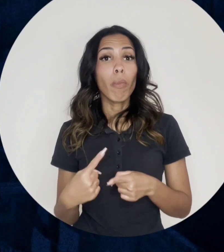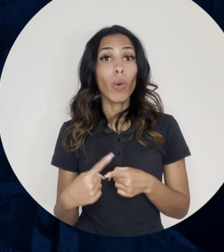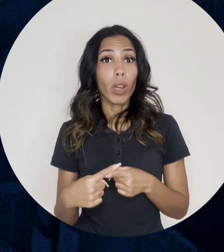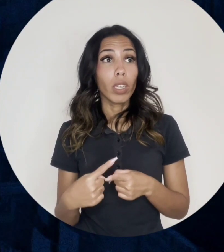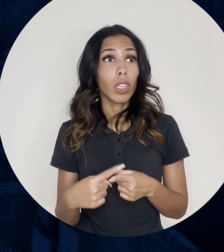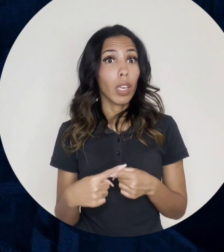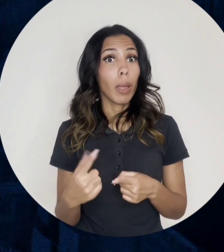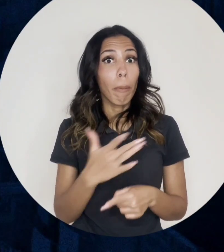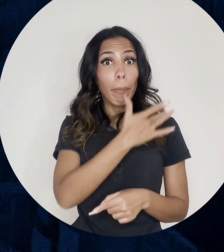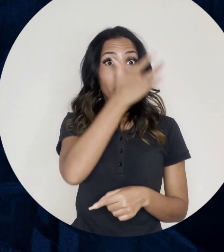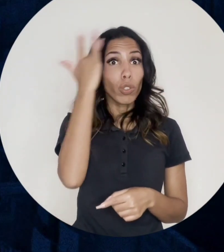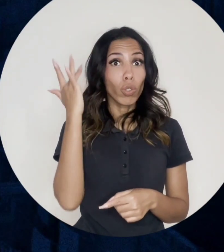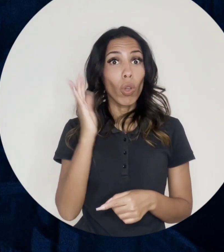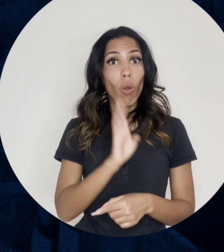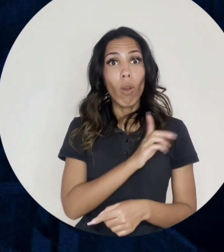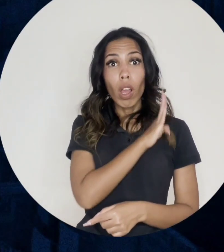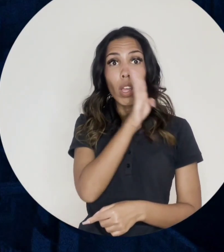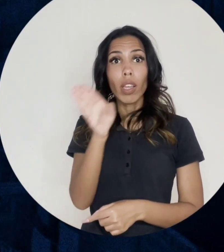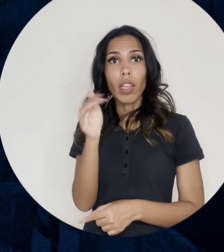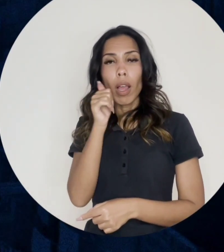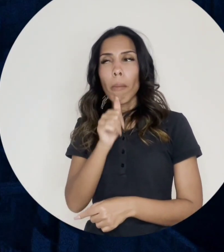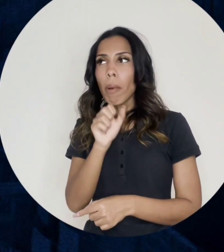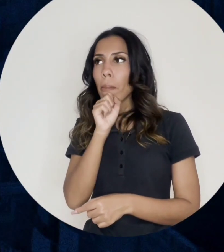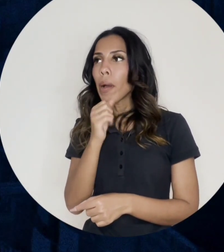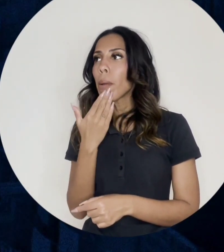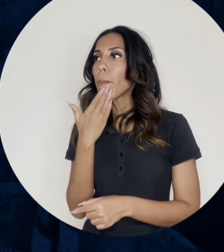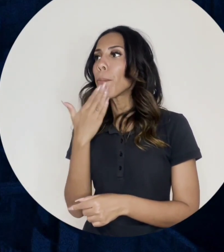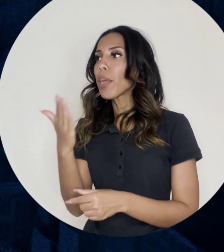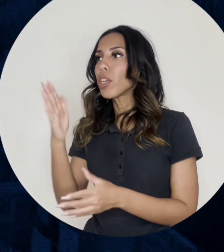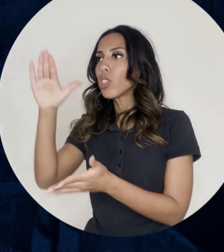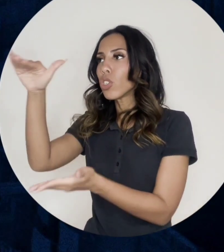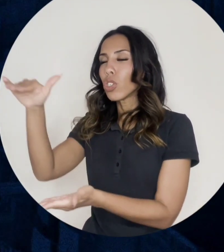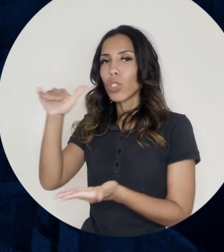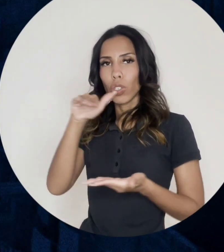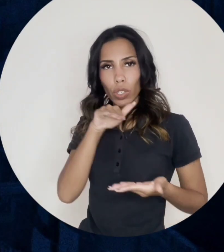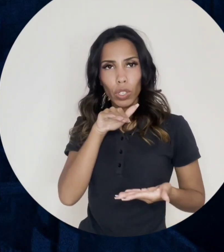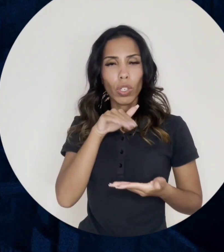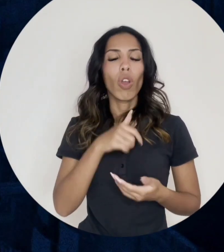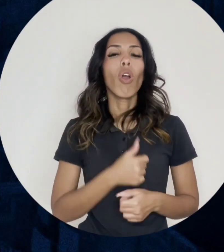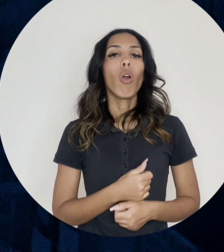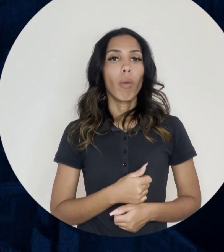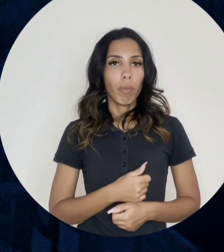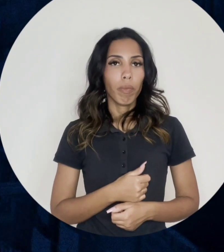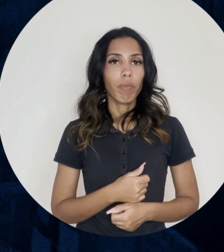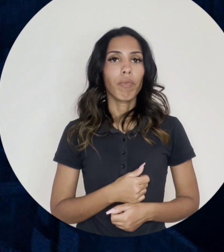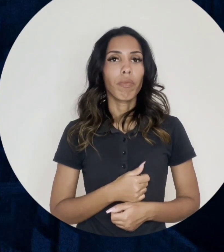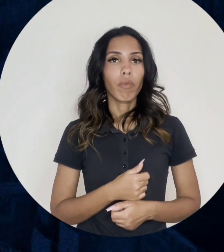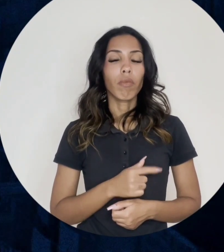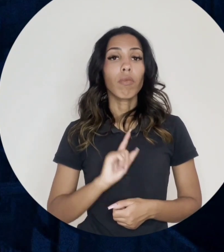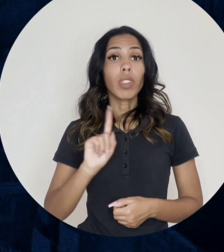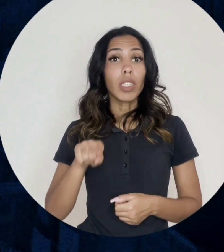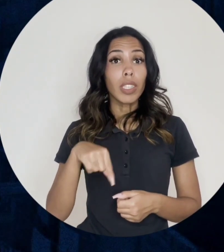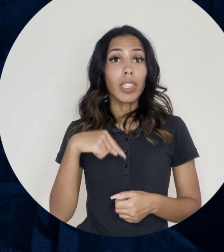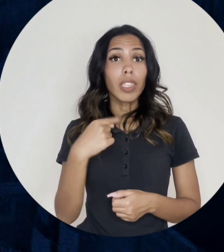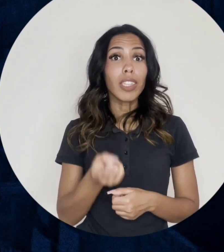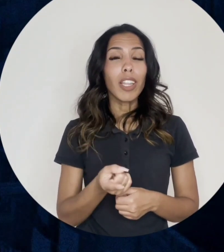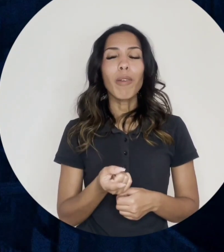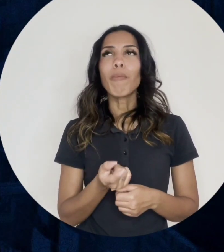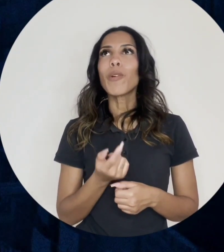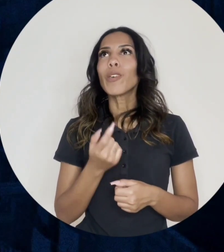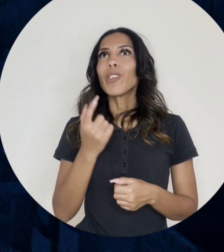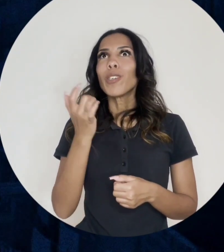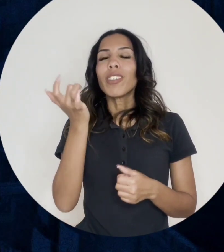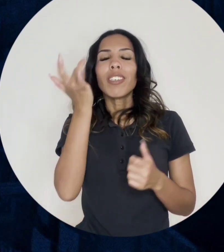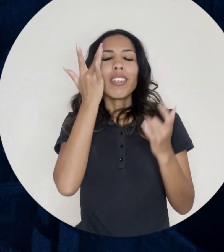pegar a garrafada. E no outro dia, digamos, outros dias, ela voltava com um brilho nos olhos,